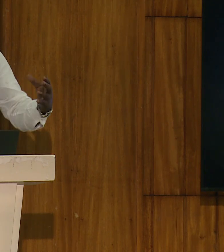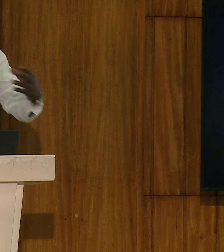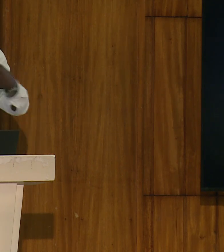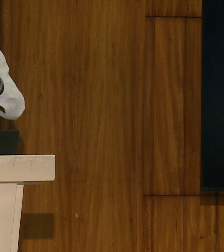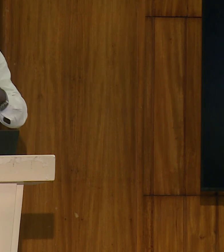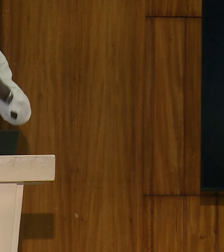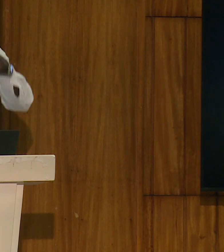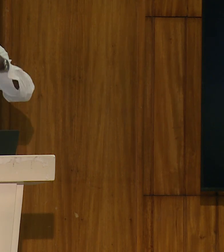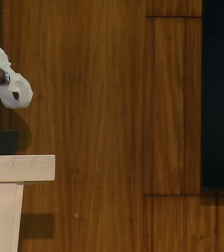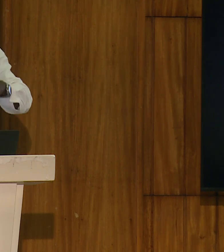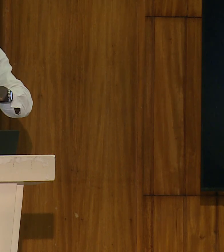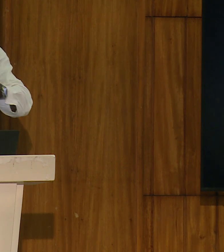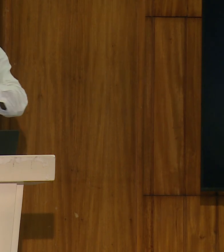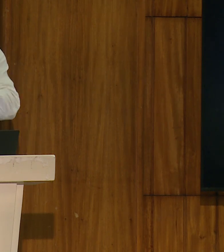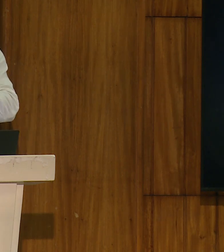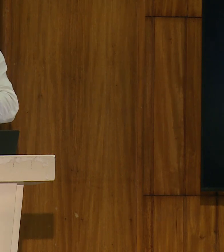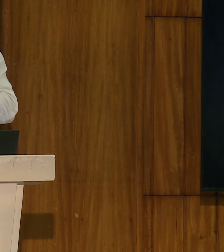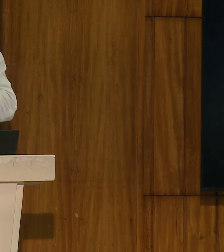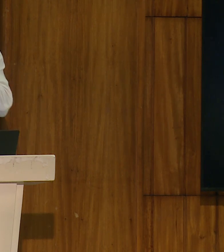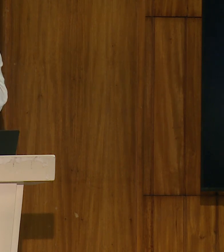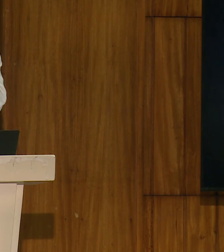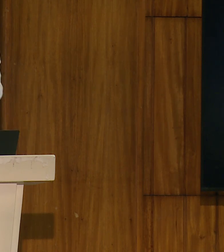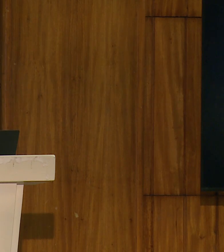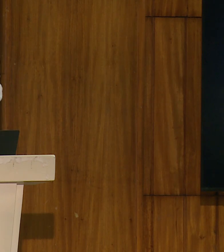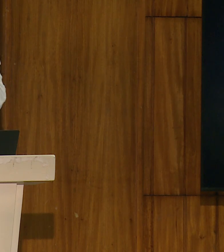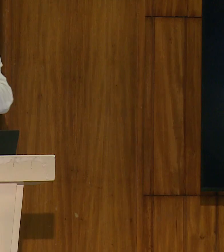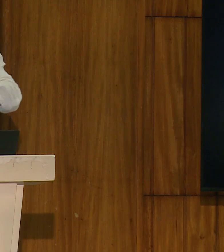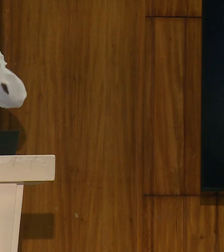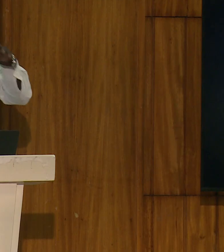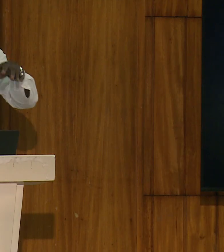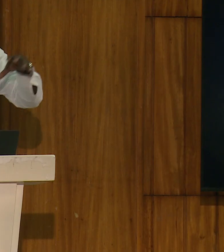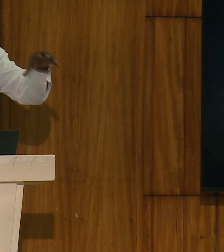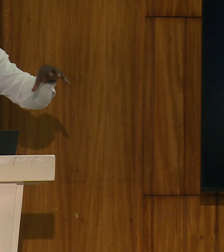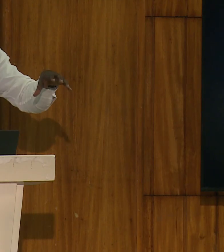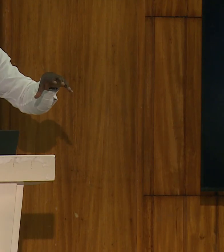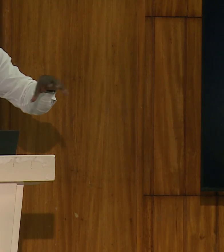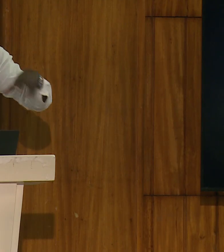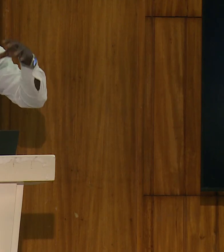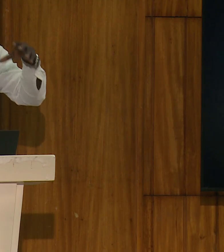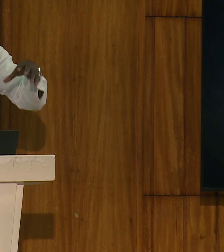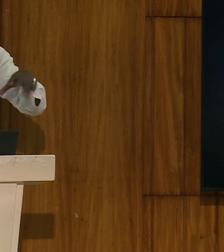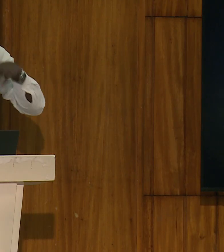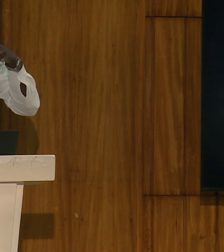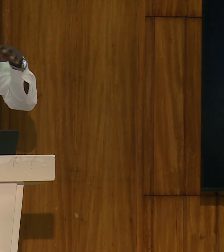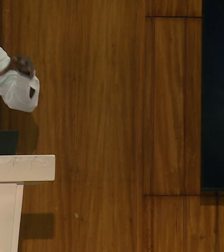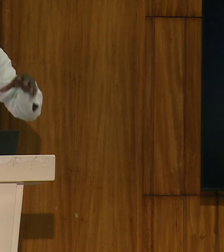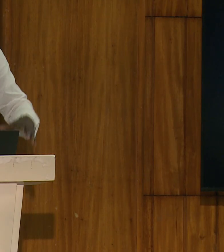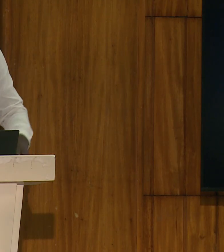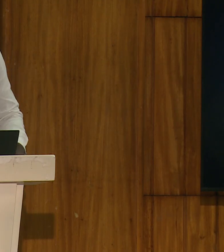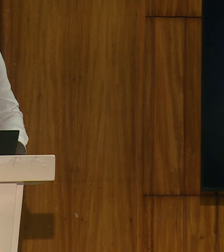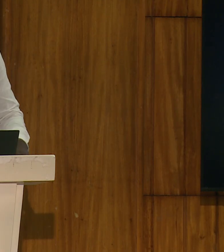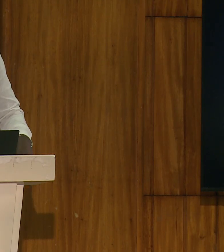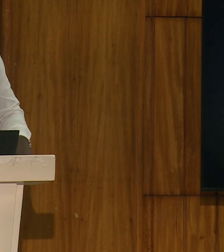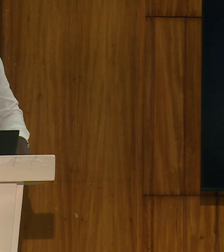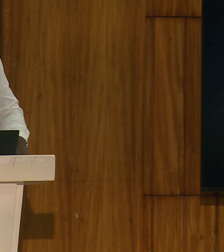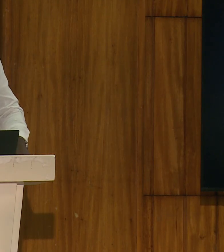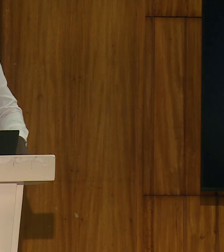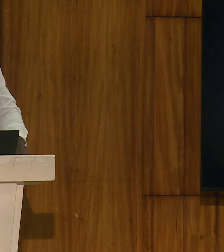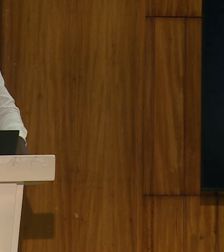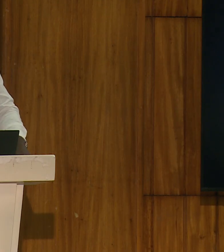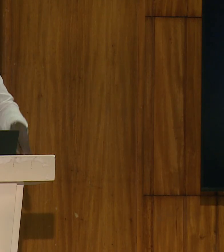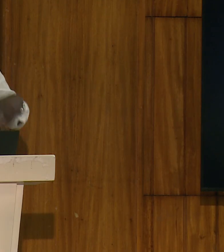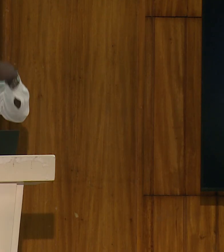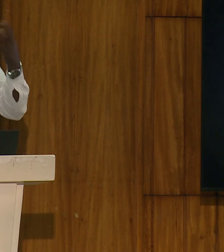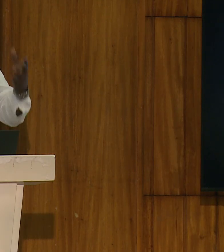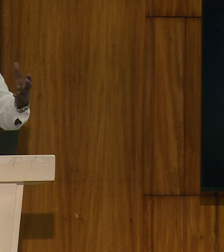para que todos los ministerios a nivel local, distrital, tengan en cuenta la participación del joven, tengan en cuenta que las intervenciones de los adolescentes y